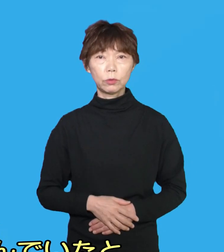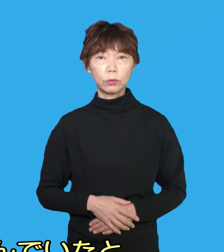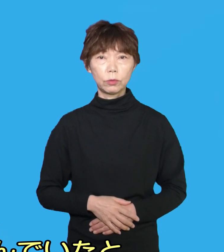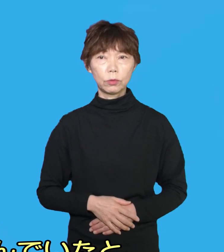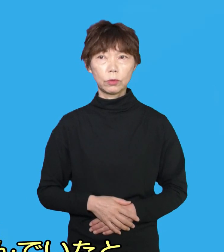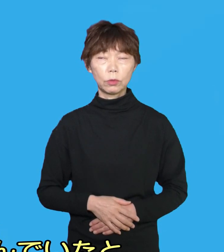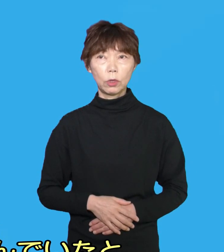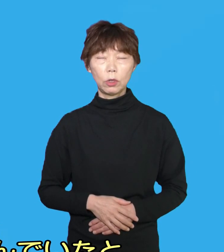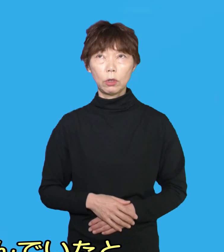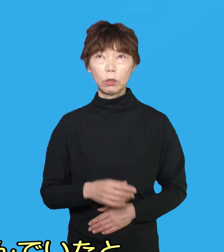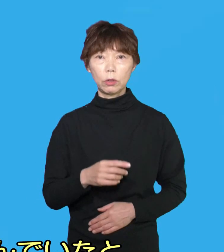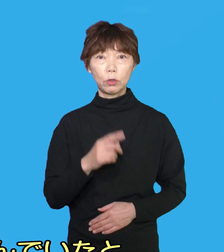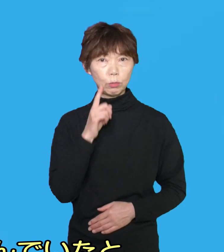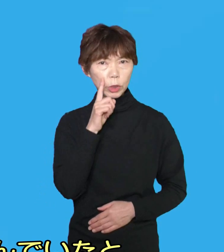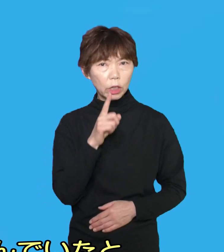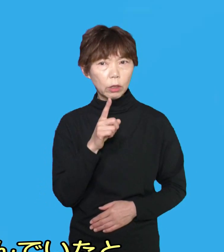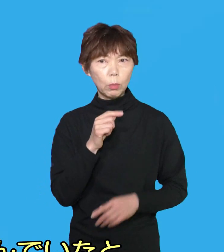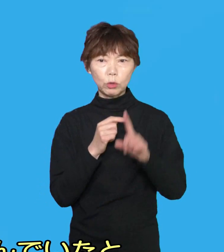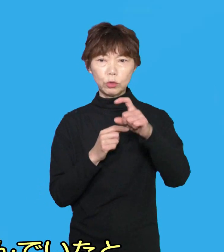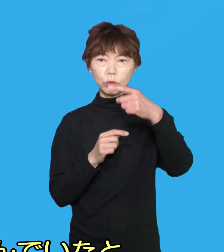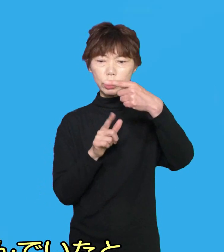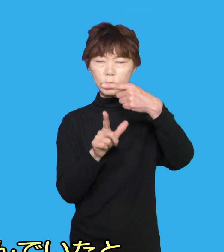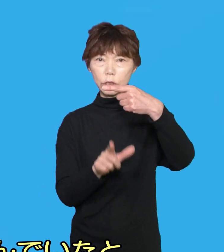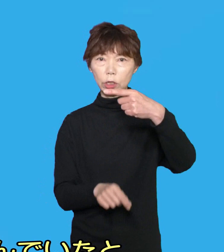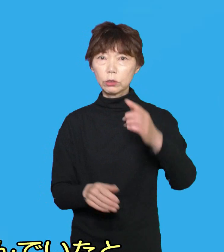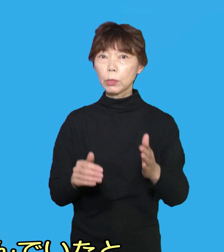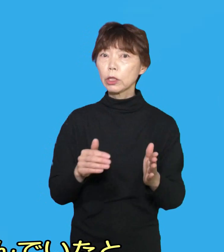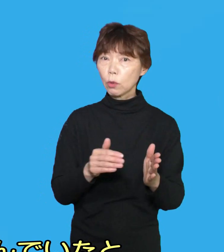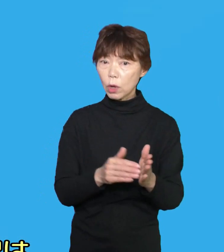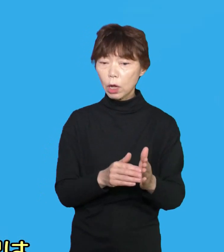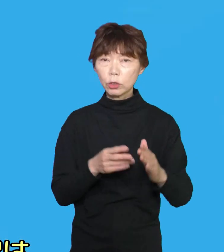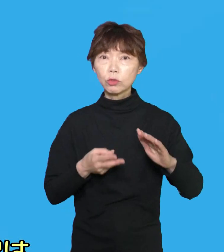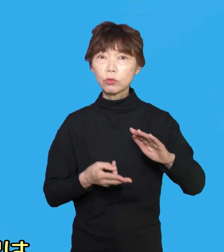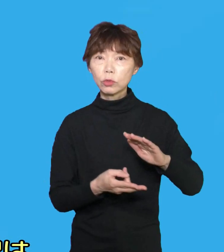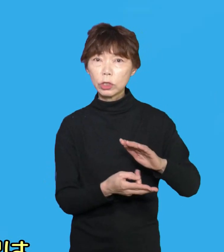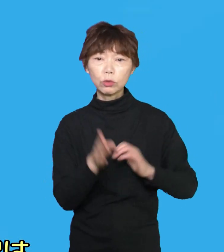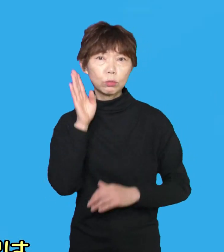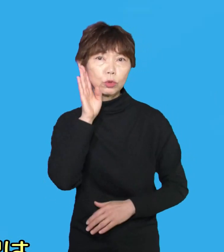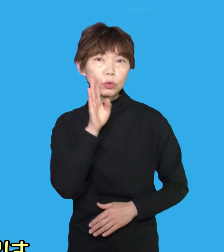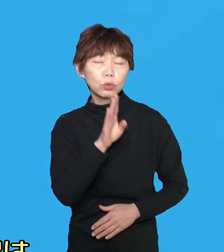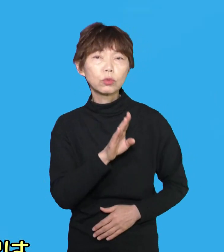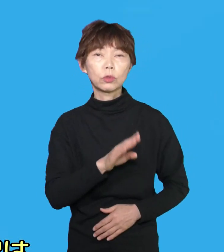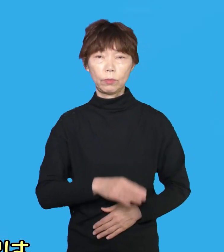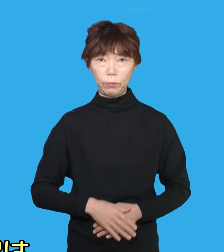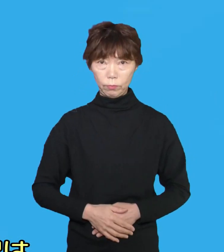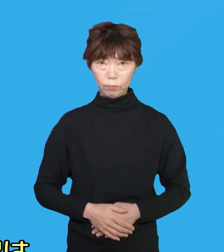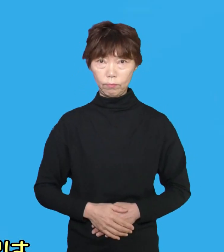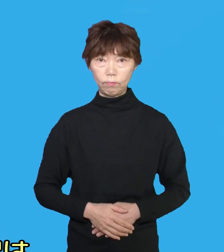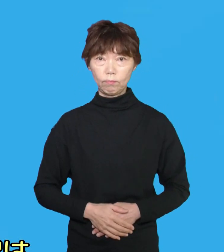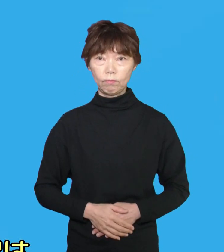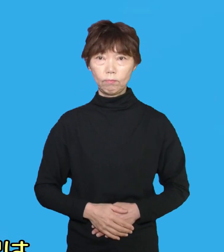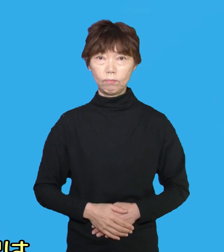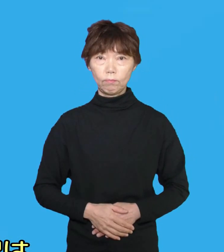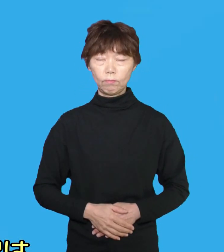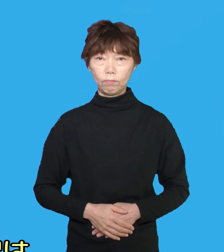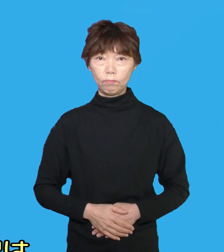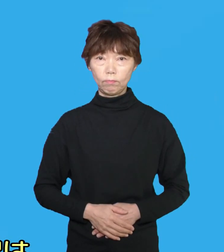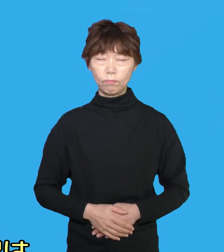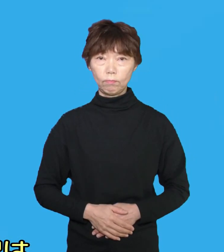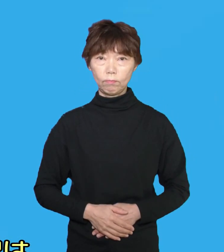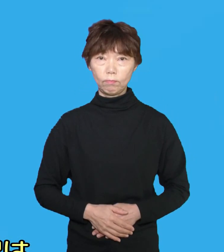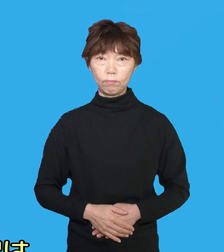月まではあの入院がスムーズに進むデータと、でこういう状況はあの想定というかですね、